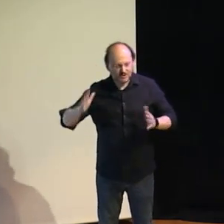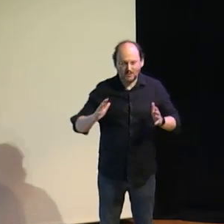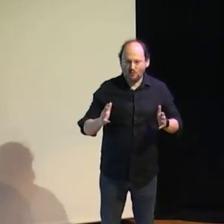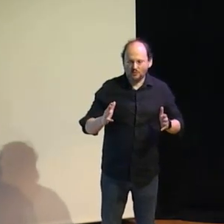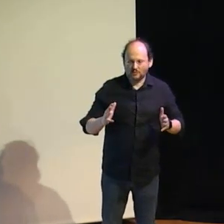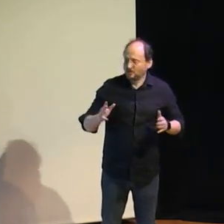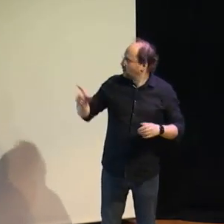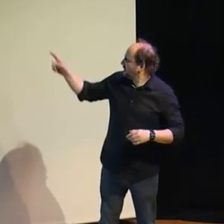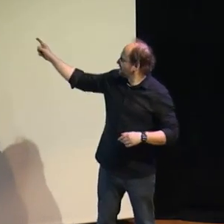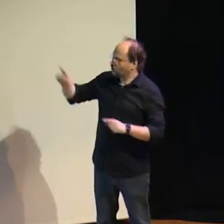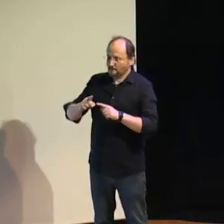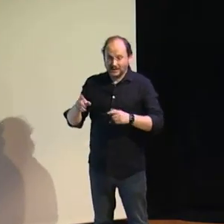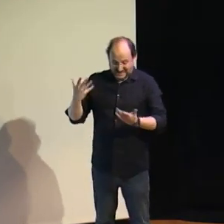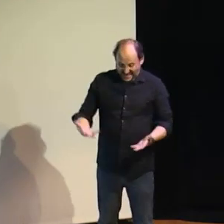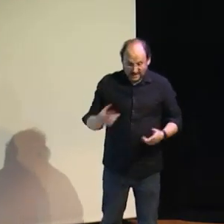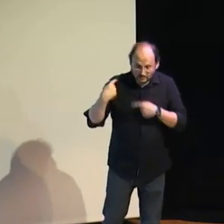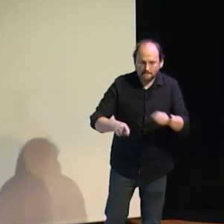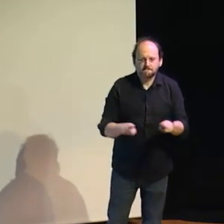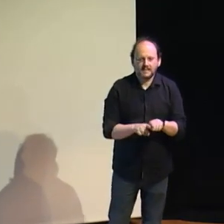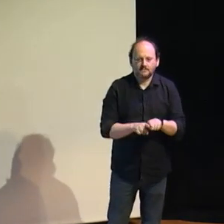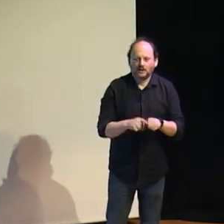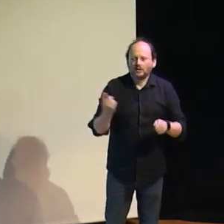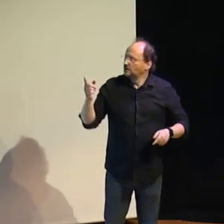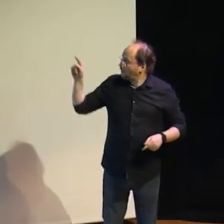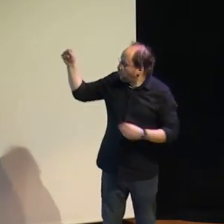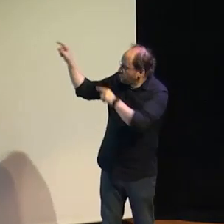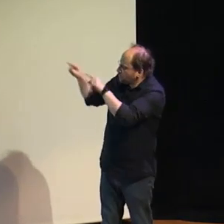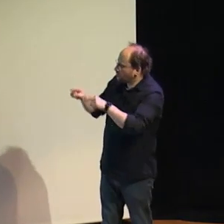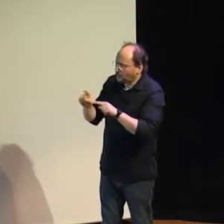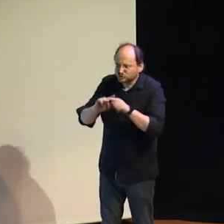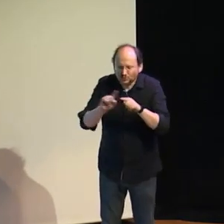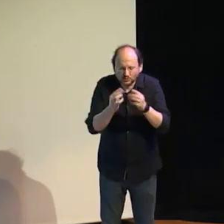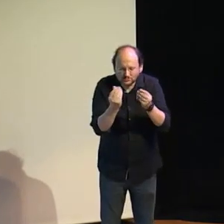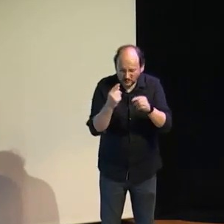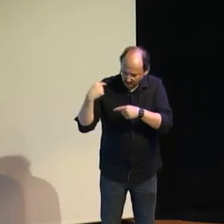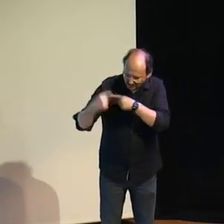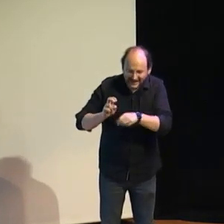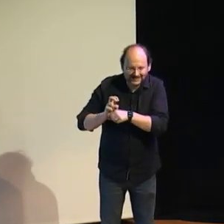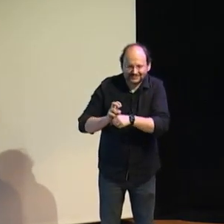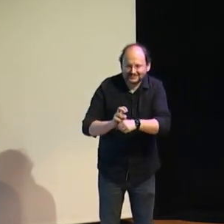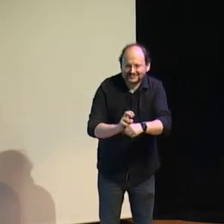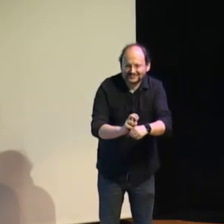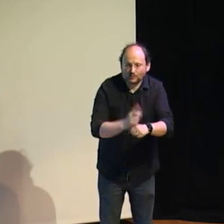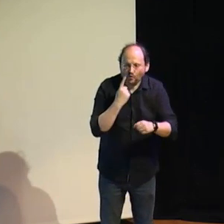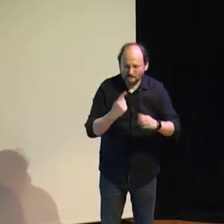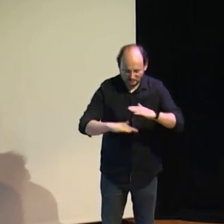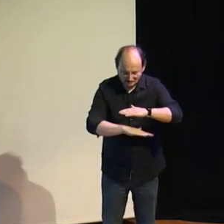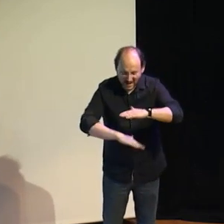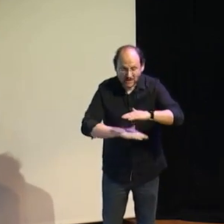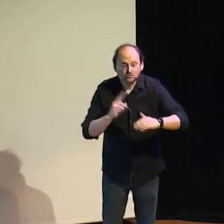Donc ça, c'est quelqu'un qui hésite et qui se demande, mais comment est-ce que je vais faire, comment est-ce que je vais... Et finalement, il y a quelque chose qui a été conservé